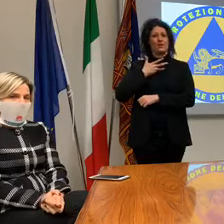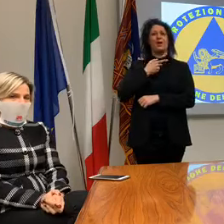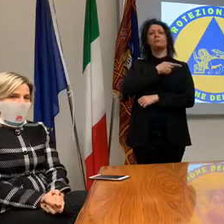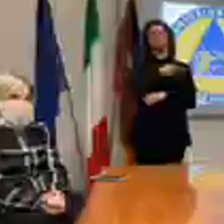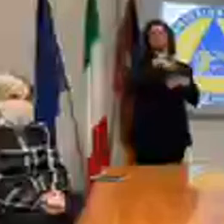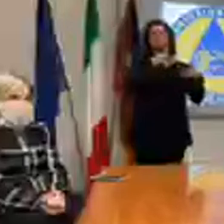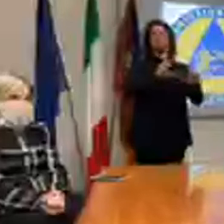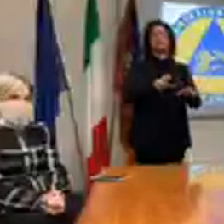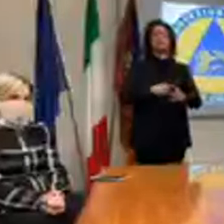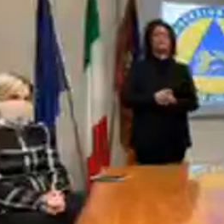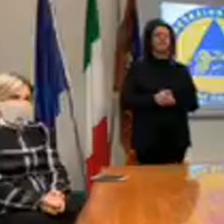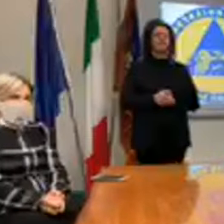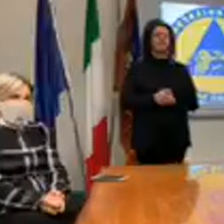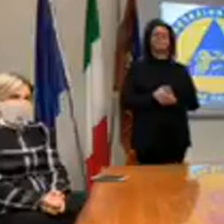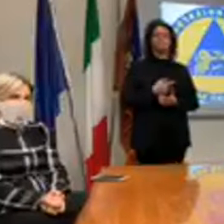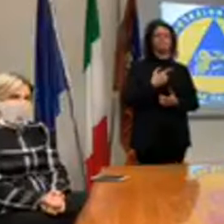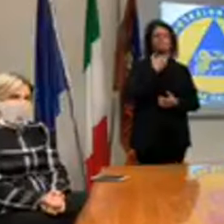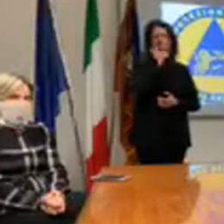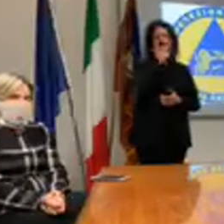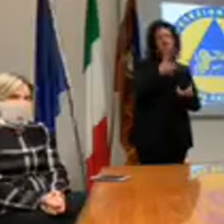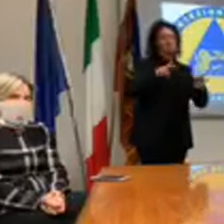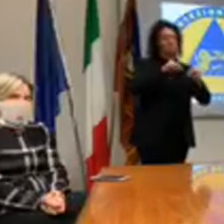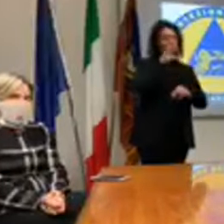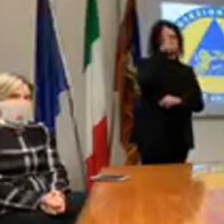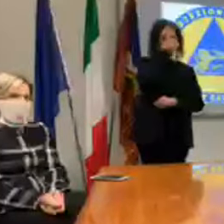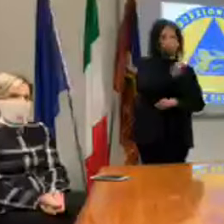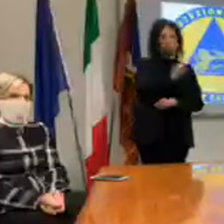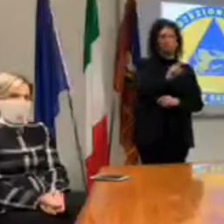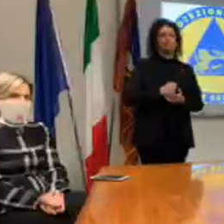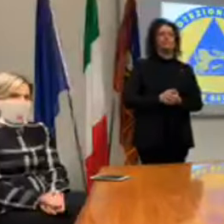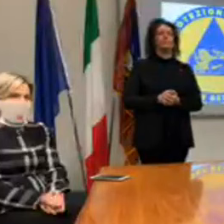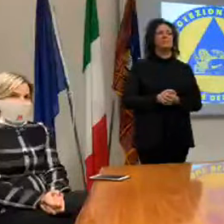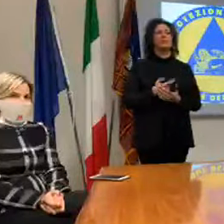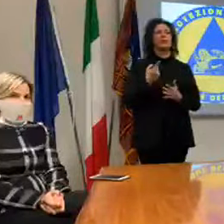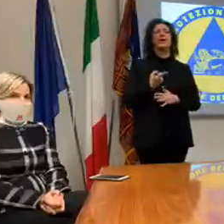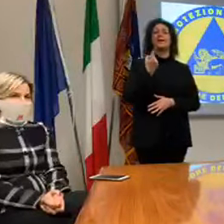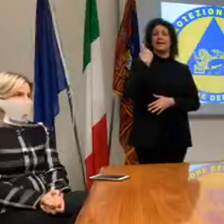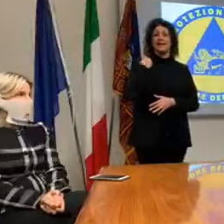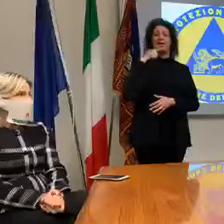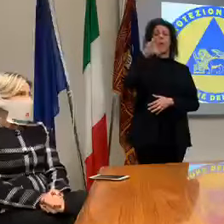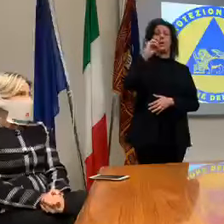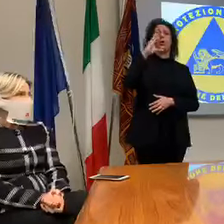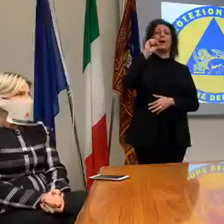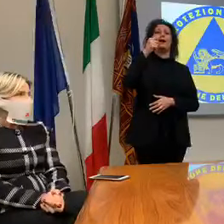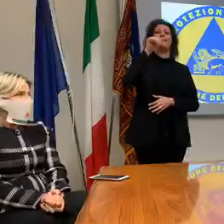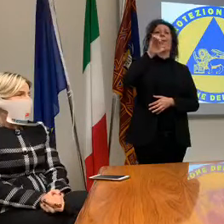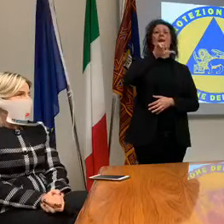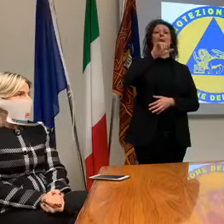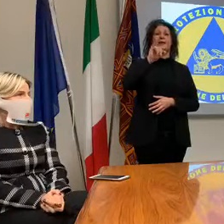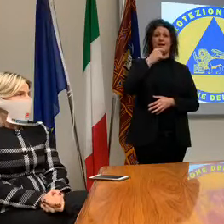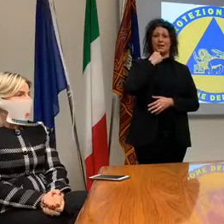della partita dei tamponi. Sì. Locatelli ieri ha detto che il contributo degli asintomatici